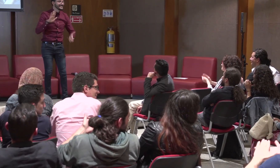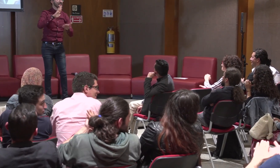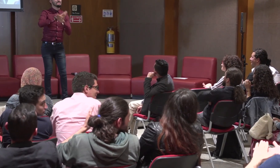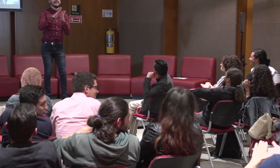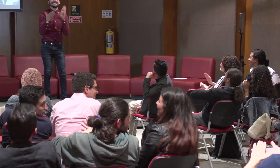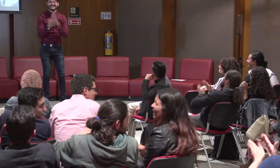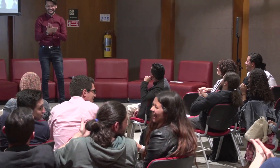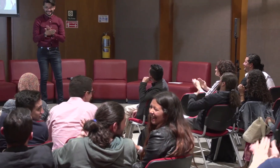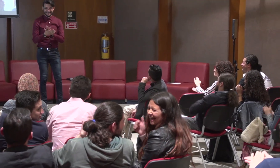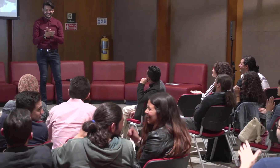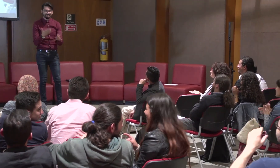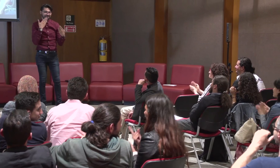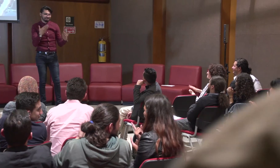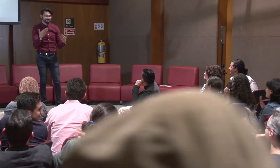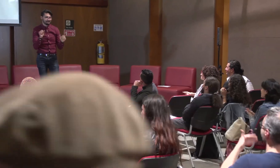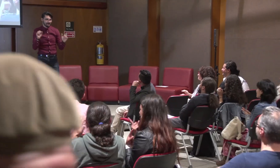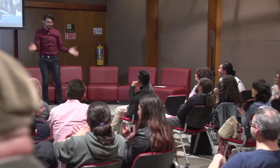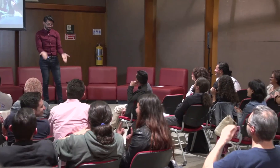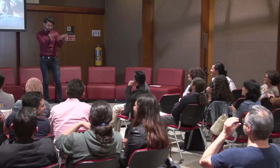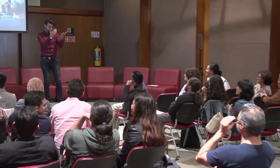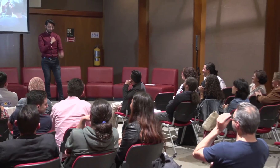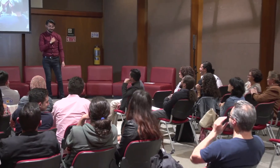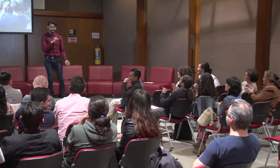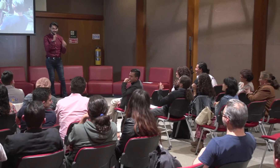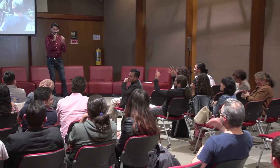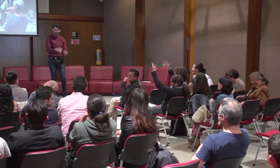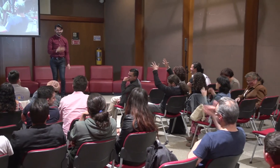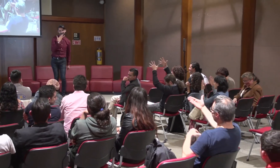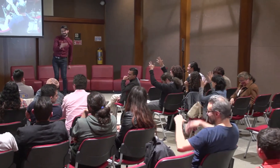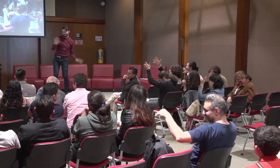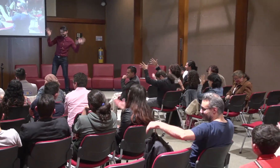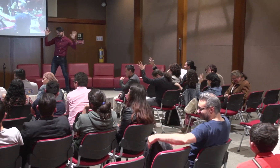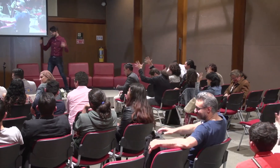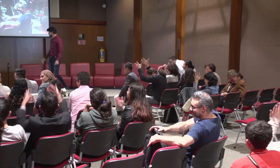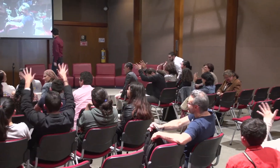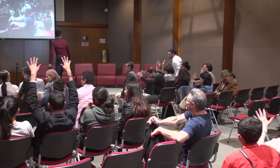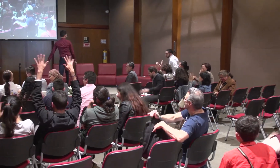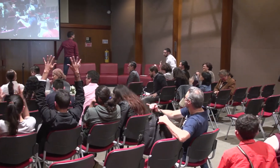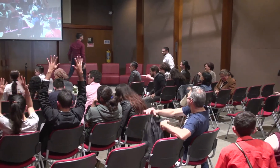Muchas gracias. Hasta luego.